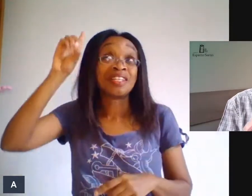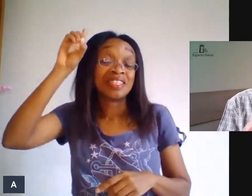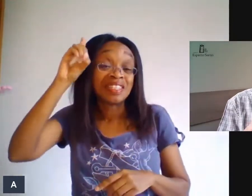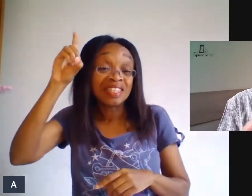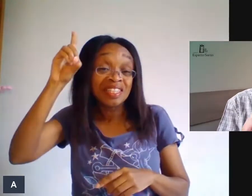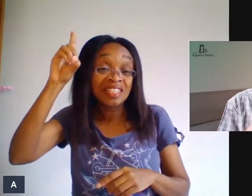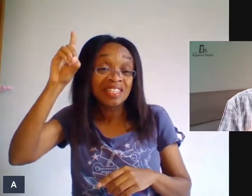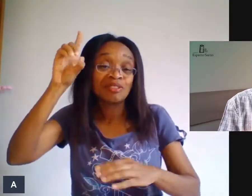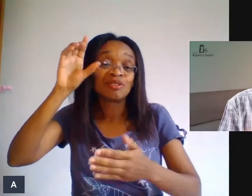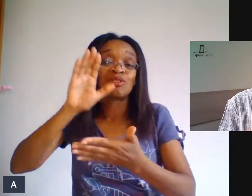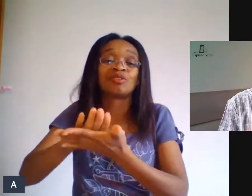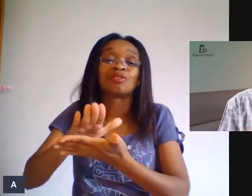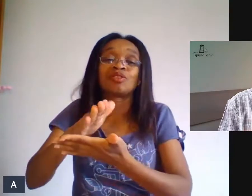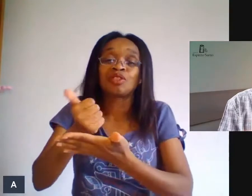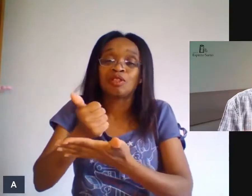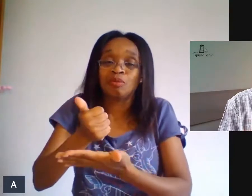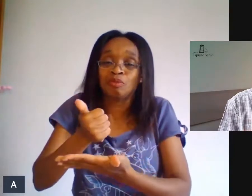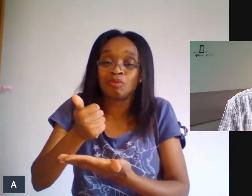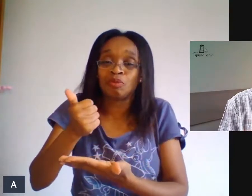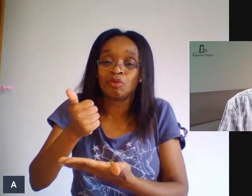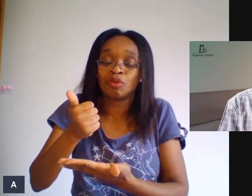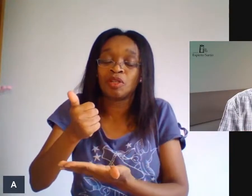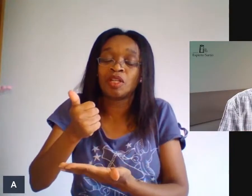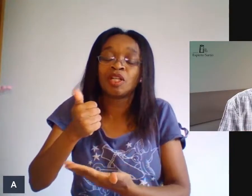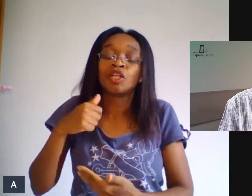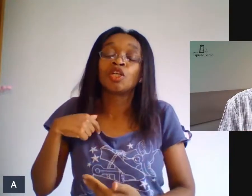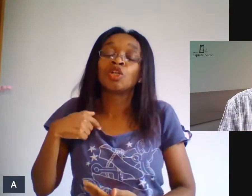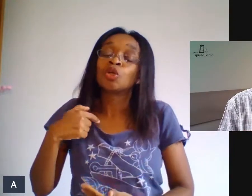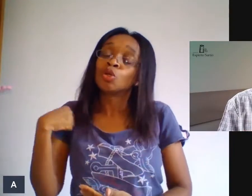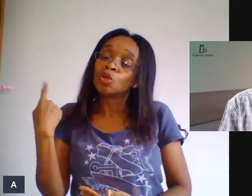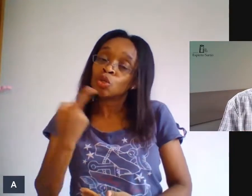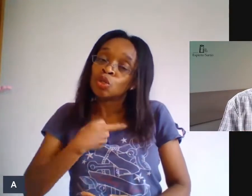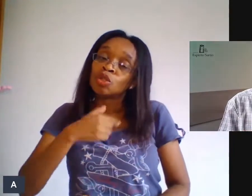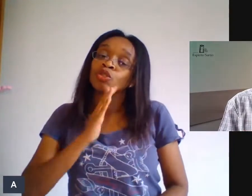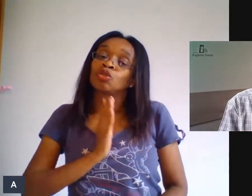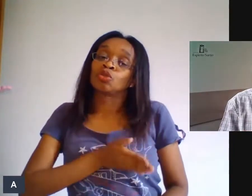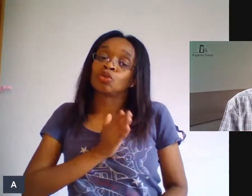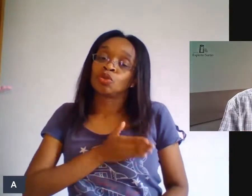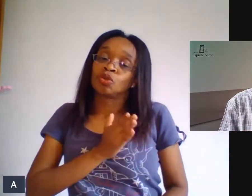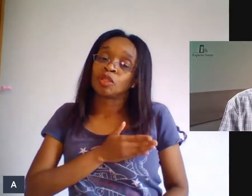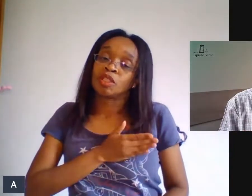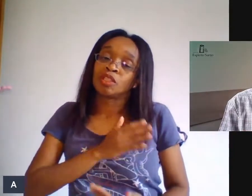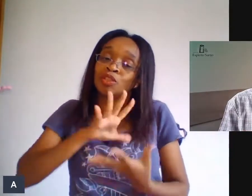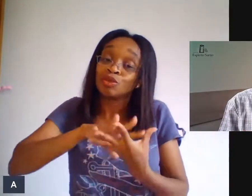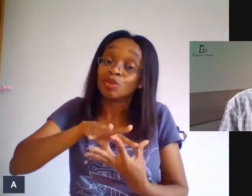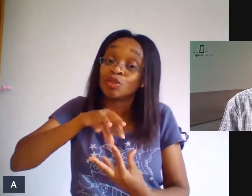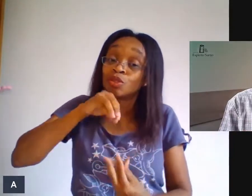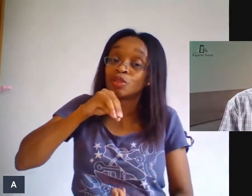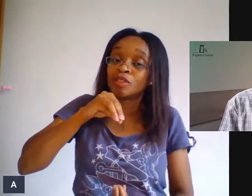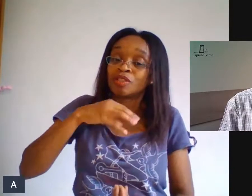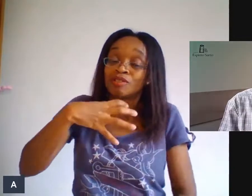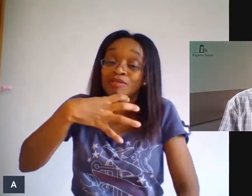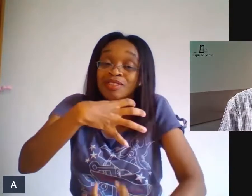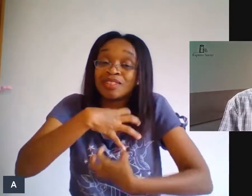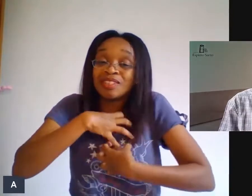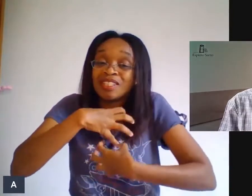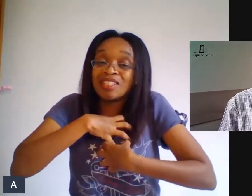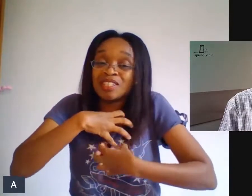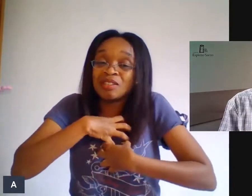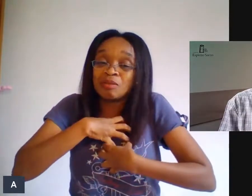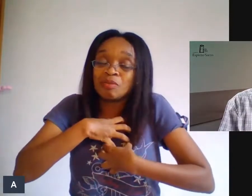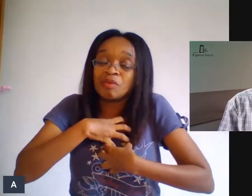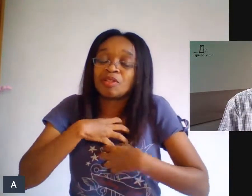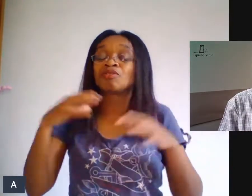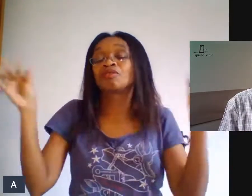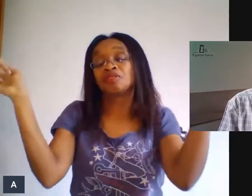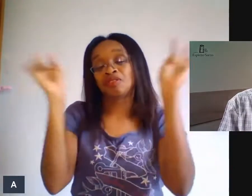nossa parte espiritual, ao nosso coração, ao verdadeiro sentimento de felicidade recíproca que está